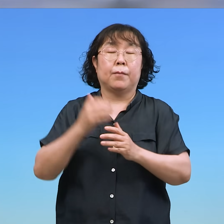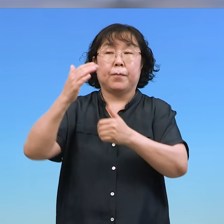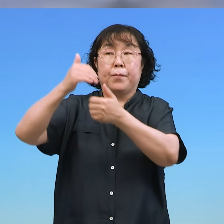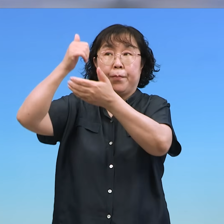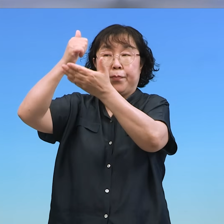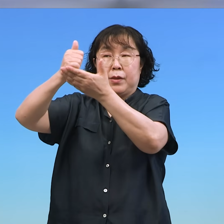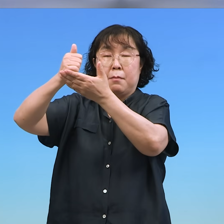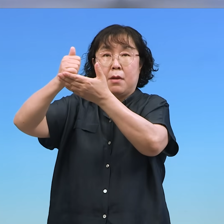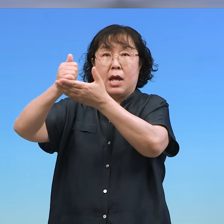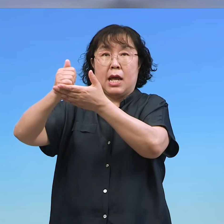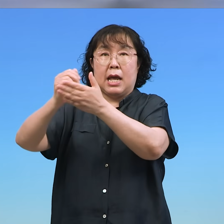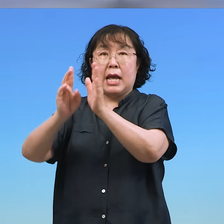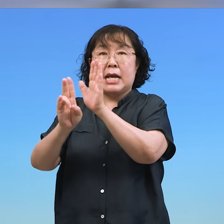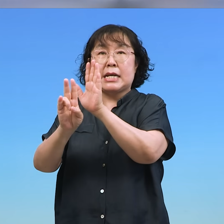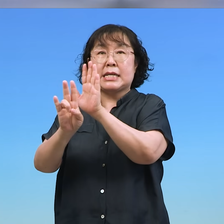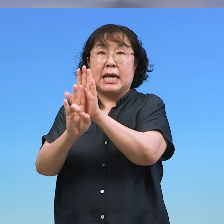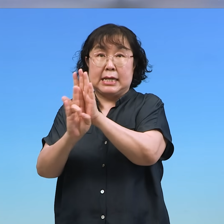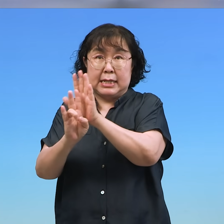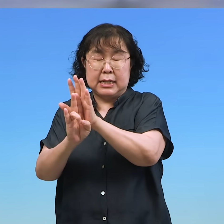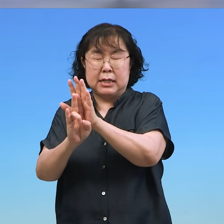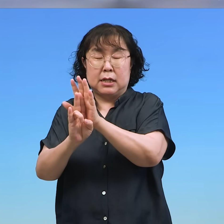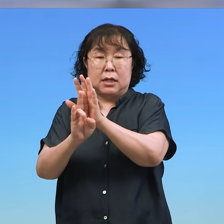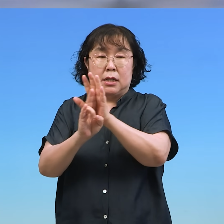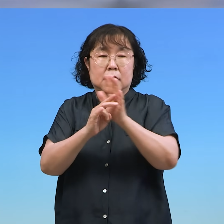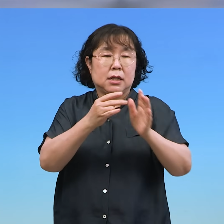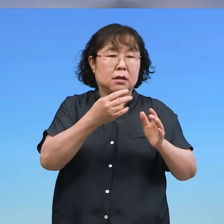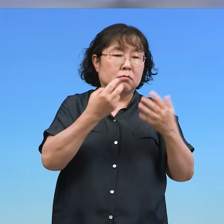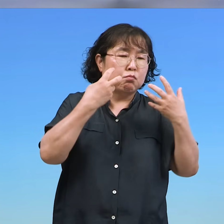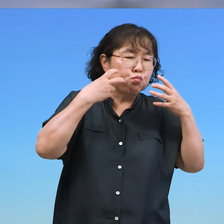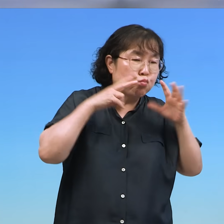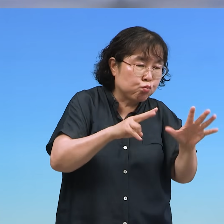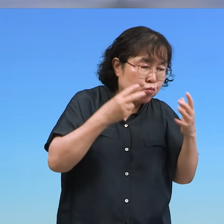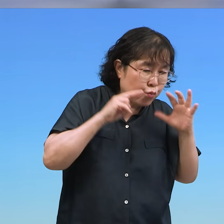봅니까? 하나님의 계시를 그가 보고 있거든요.